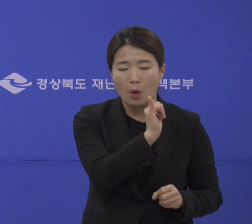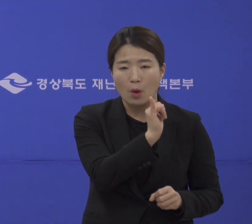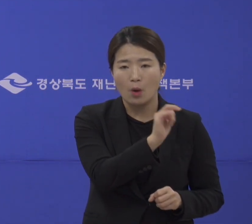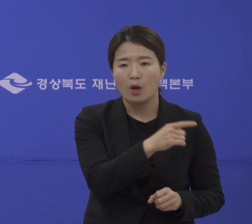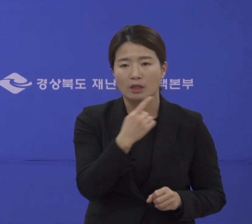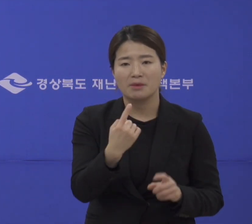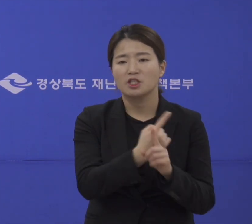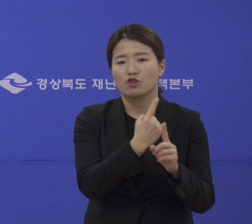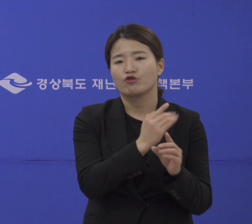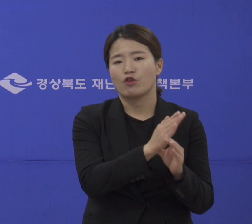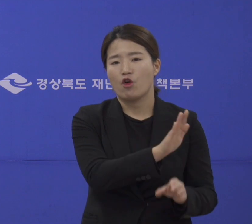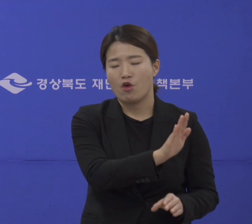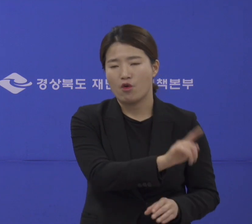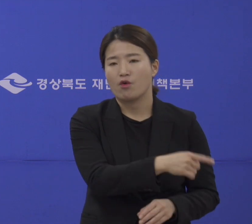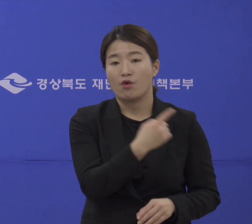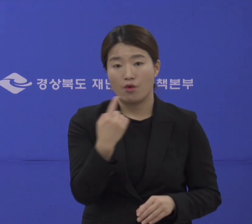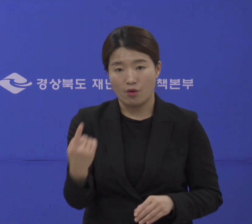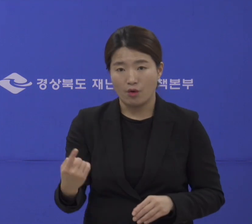치료 중에 있고